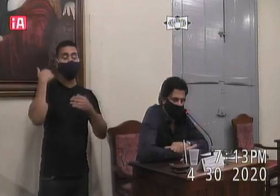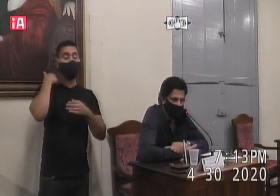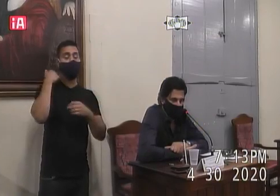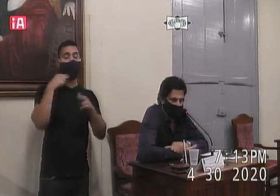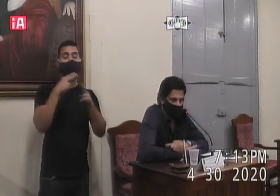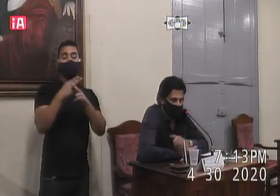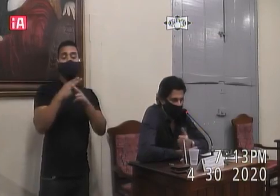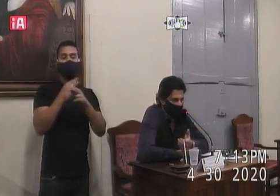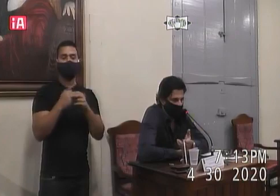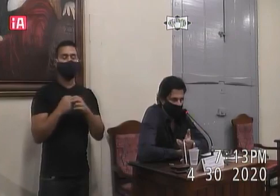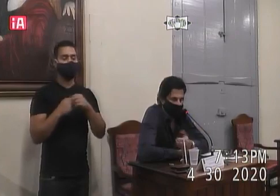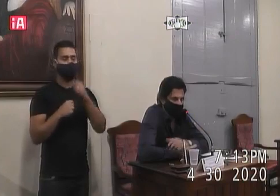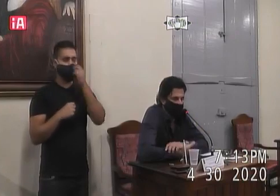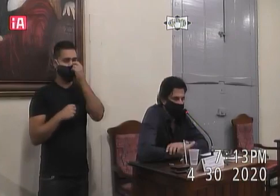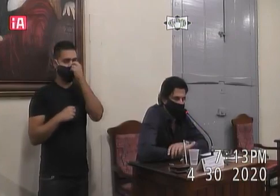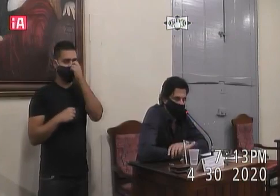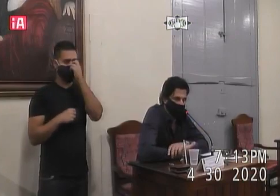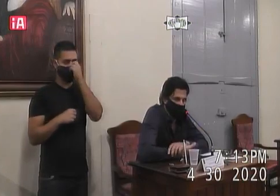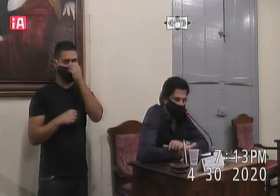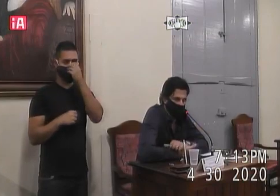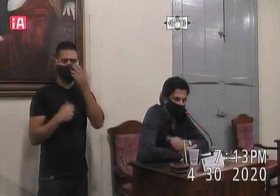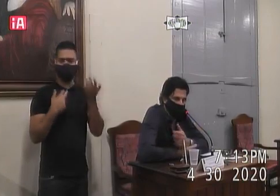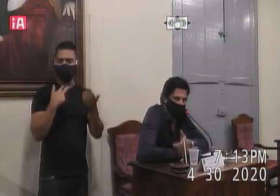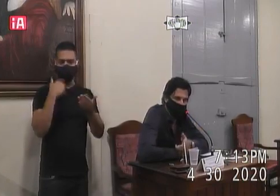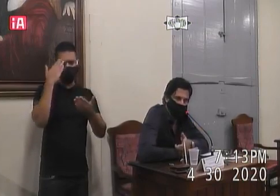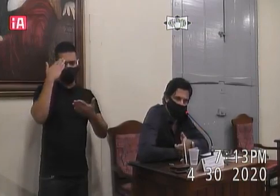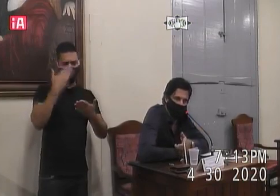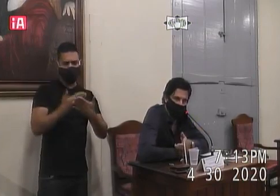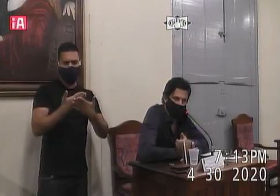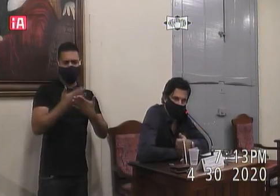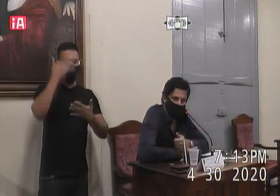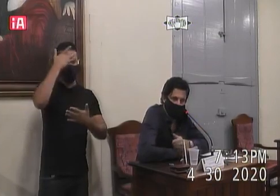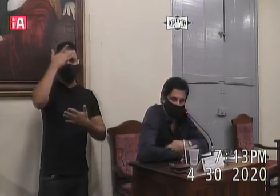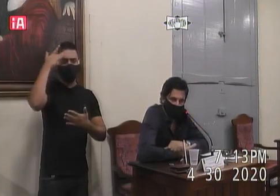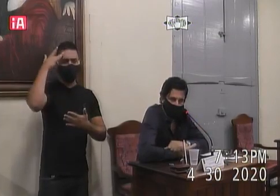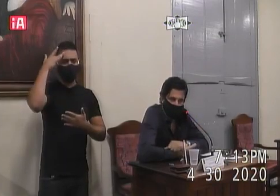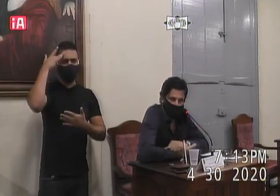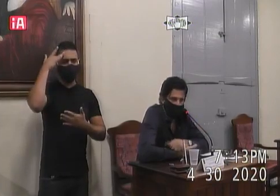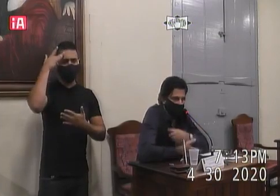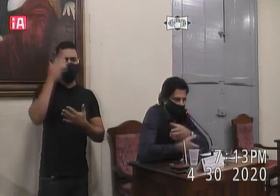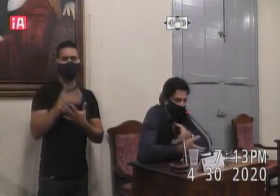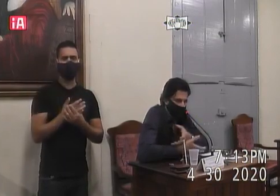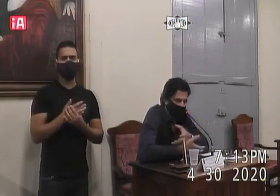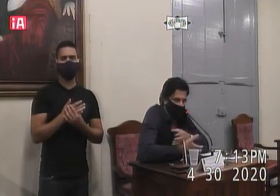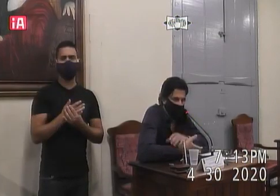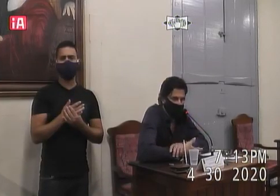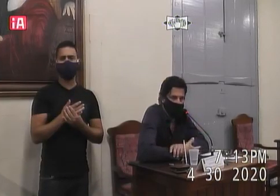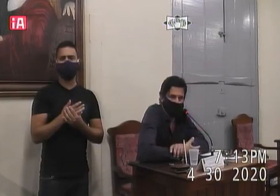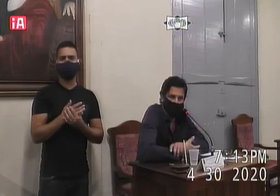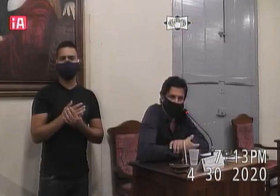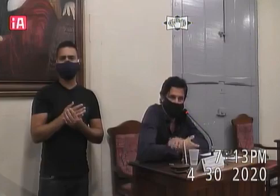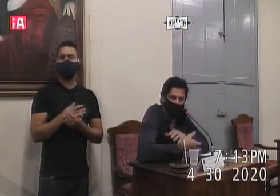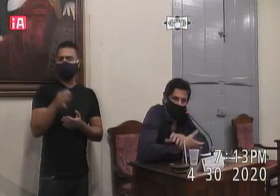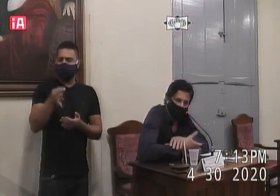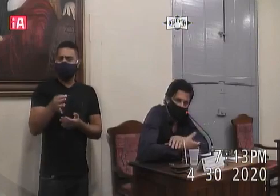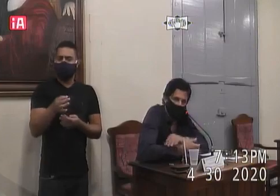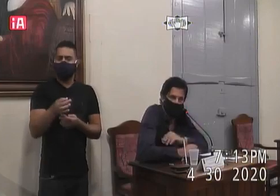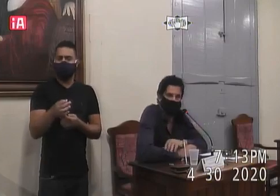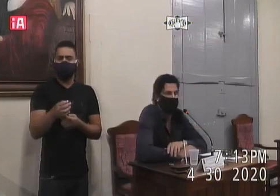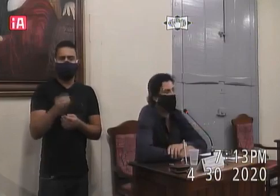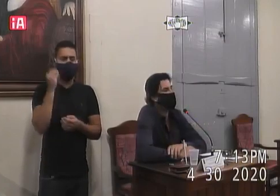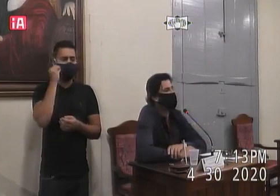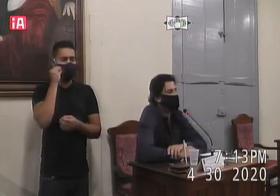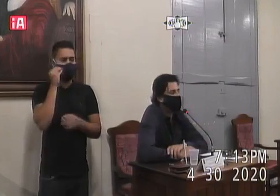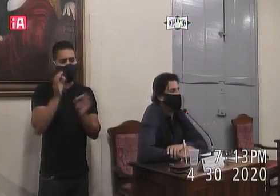Econômica, uma coisa absurda, né? São pessoas que estão, com toda a razão, querendo regularizar